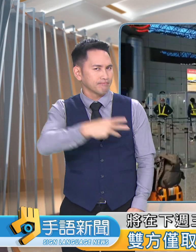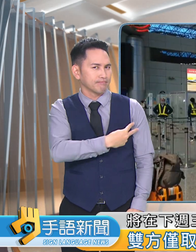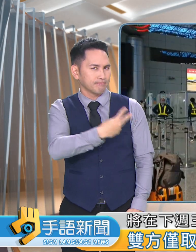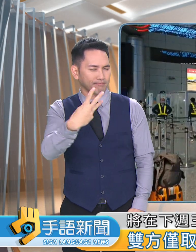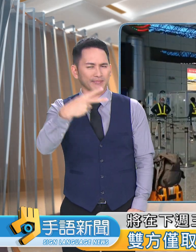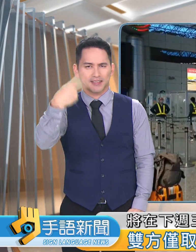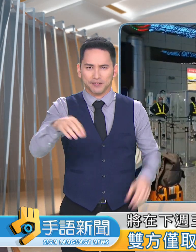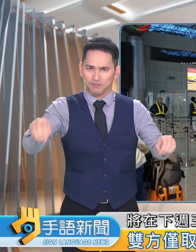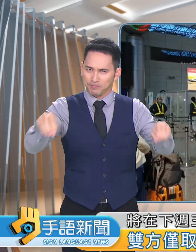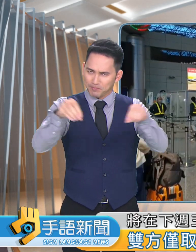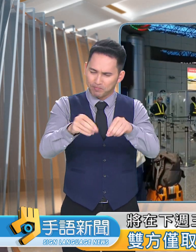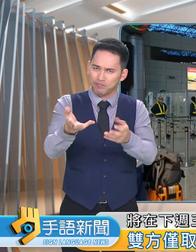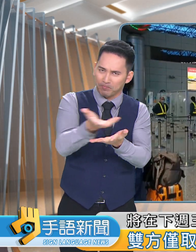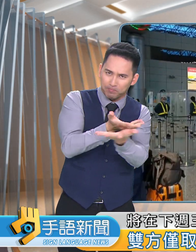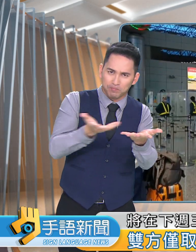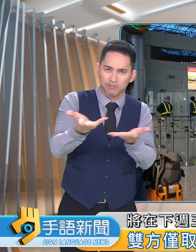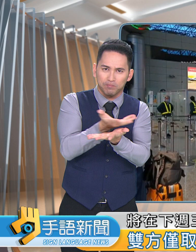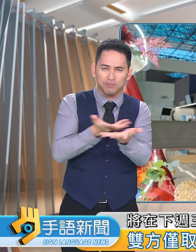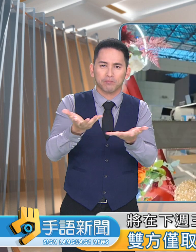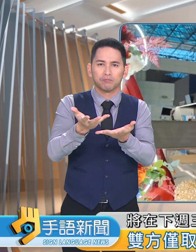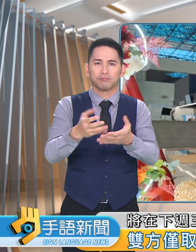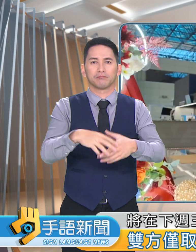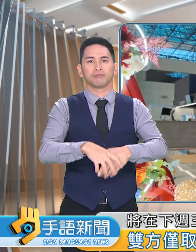继续协商。